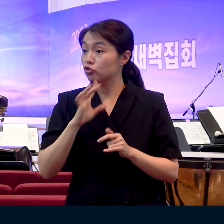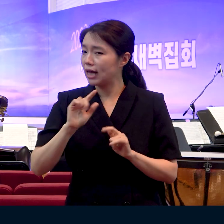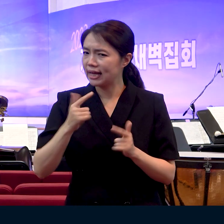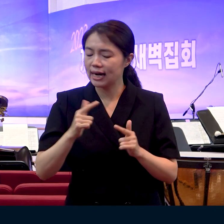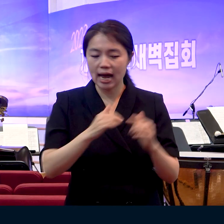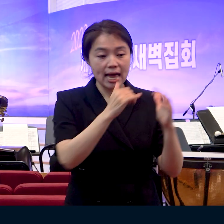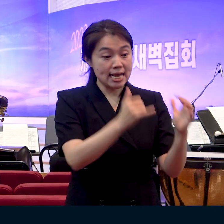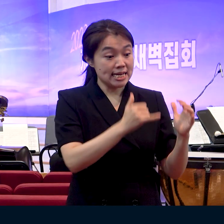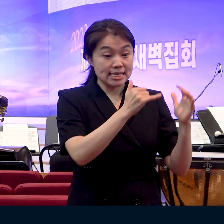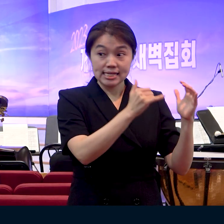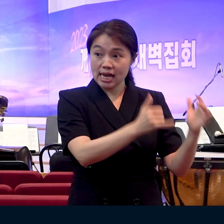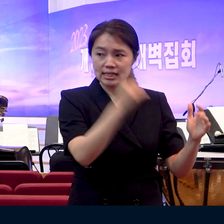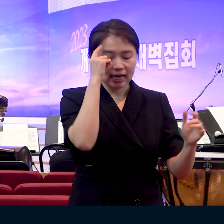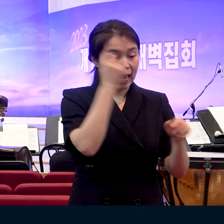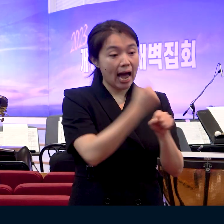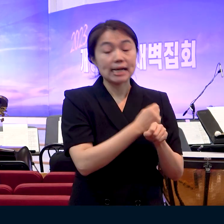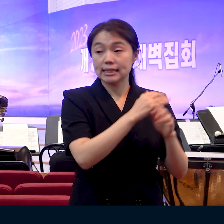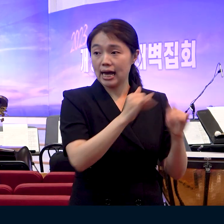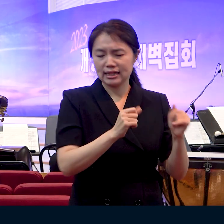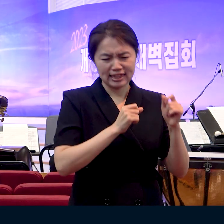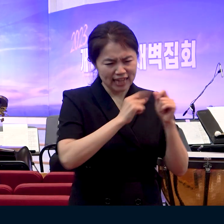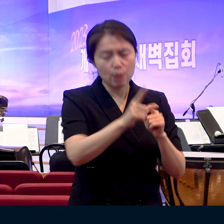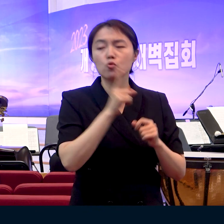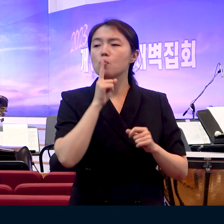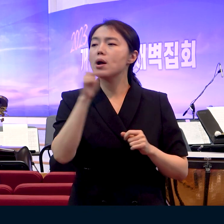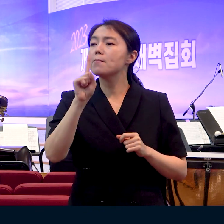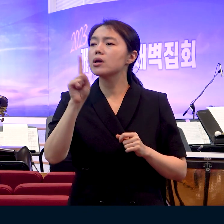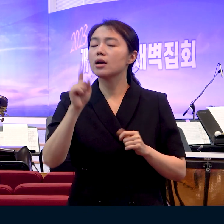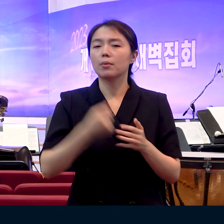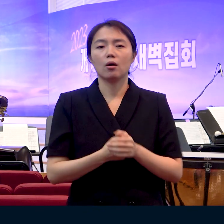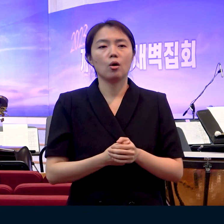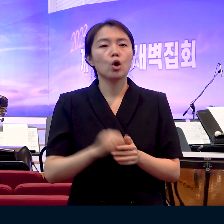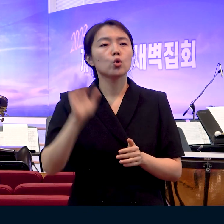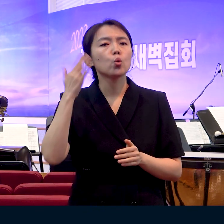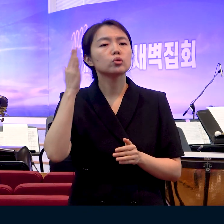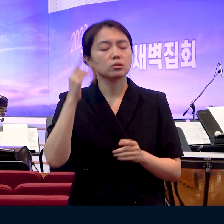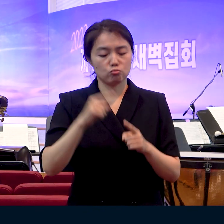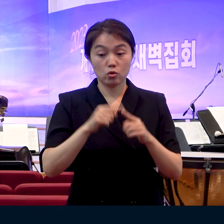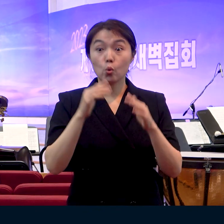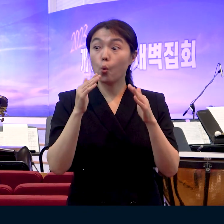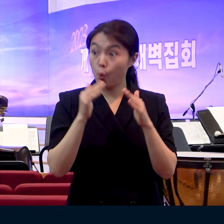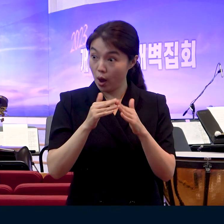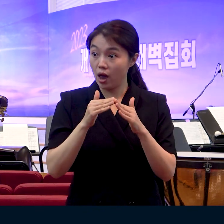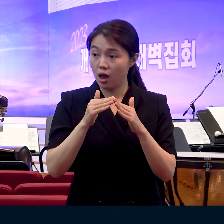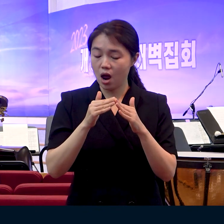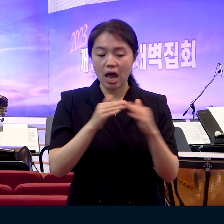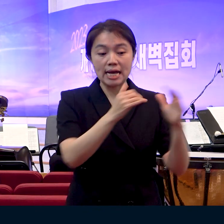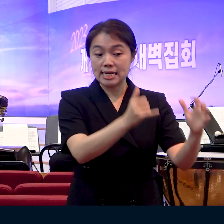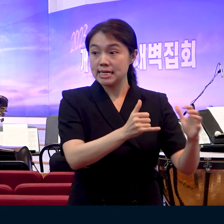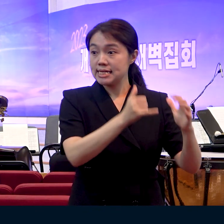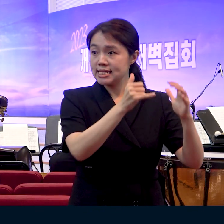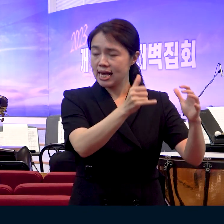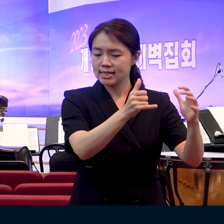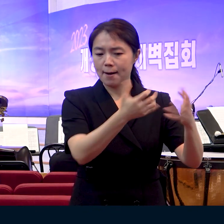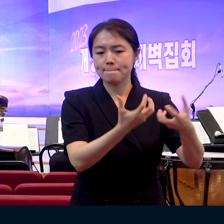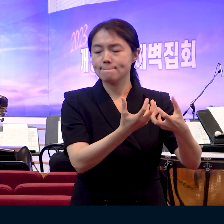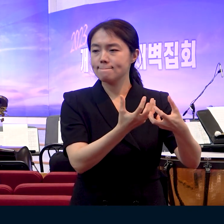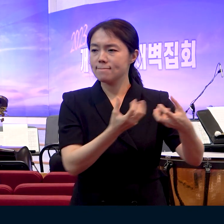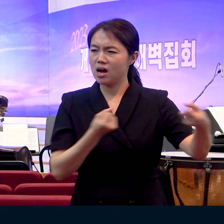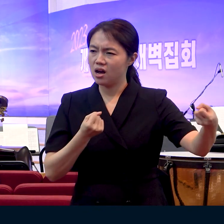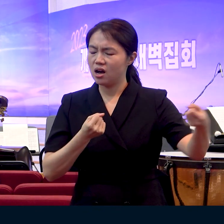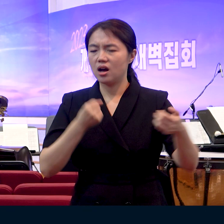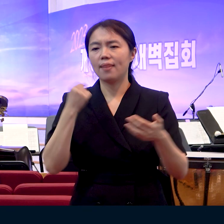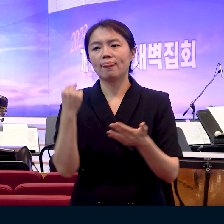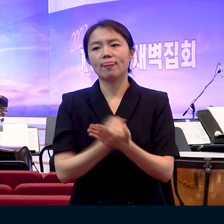세상의 사회학자들 다 말합니다. 이 시대의 교회는요, 세상과 안타까운